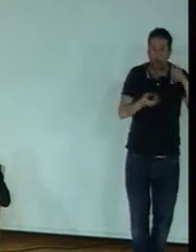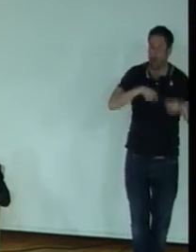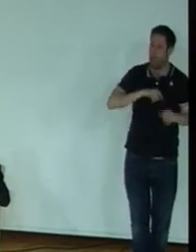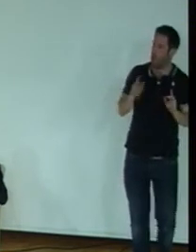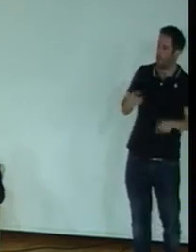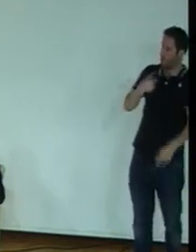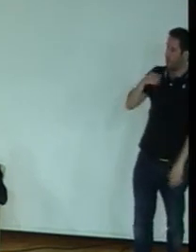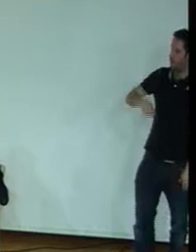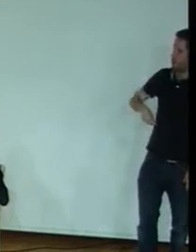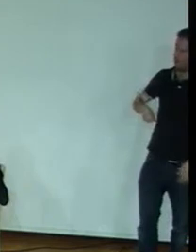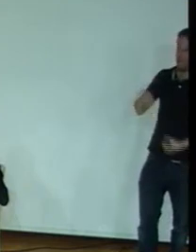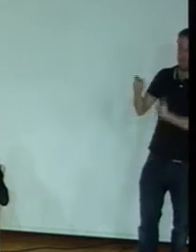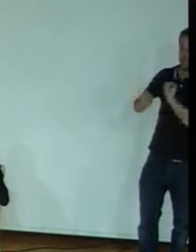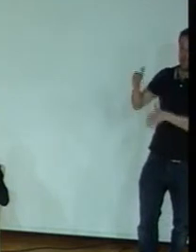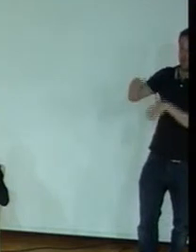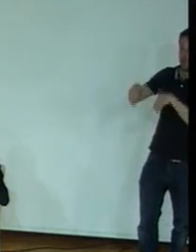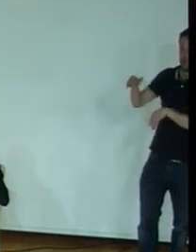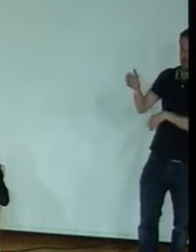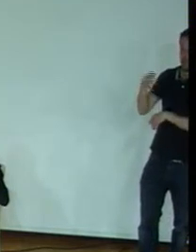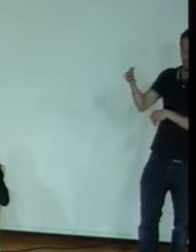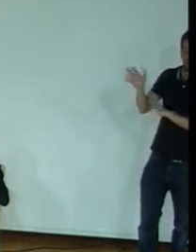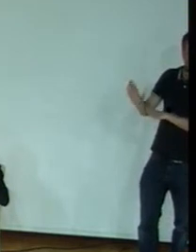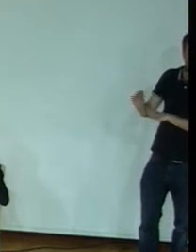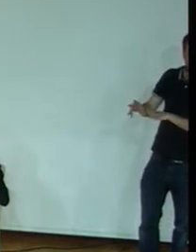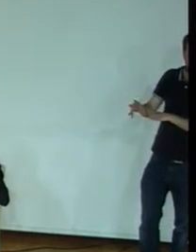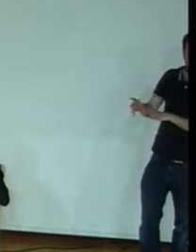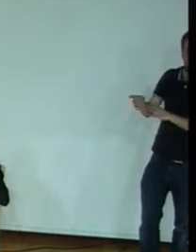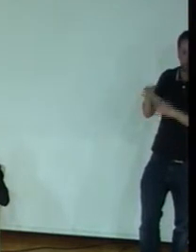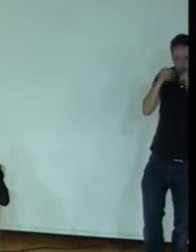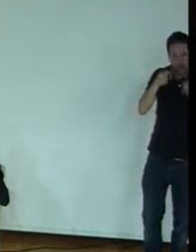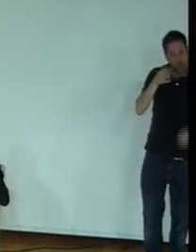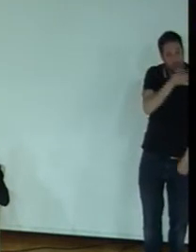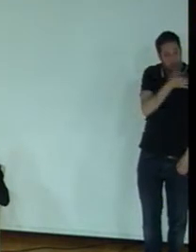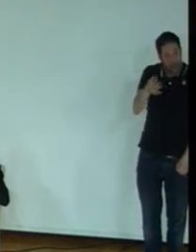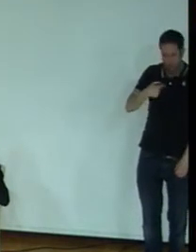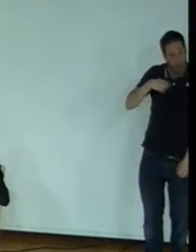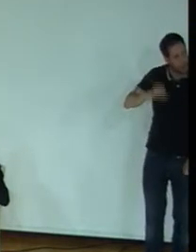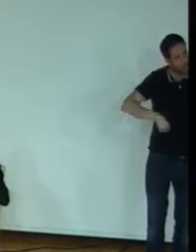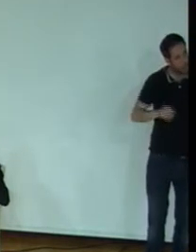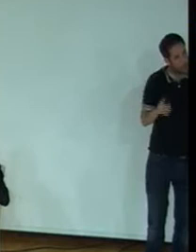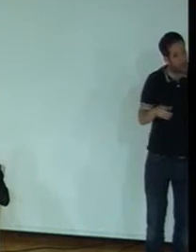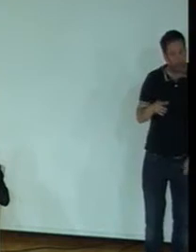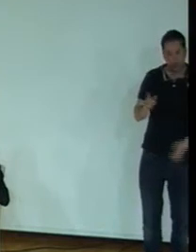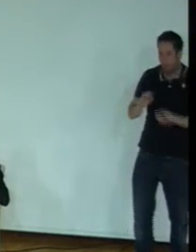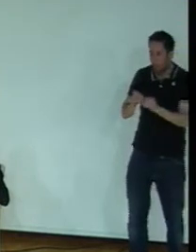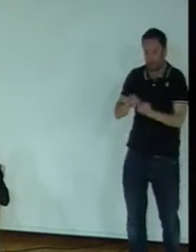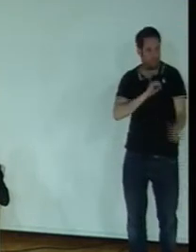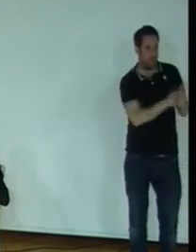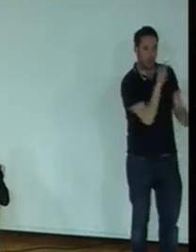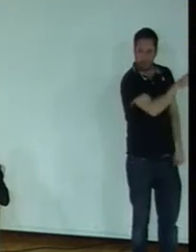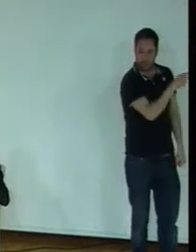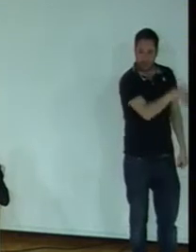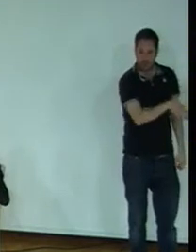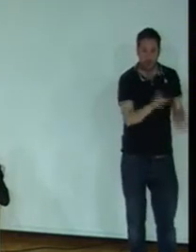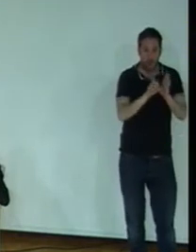être responsable du fonctionnement des voitures en mode autonome ». Si Google dit « Je suis responsable », je sais sur qui taper en cas de problème, j'ai même pas besoin